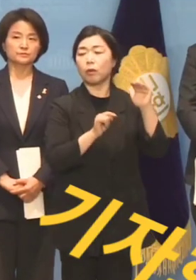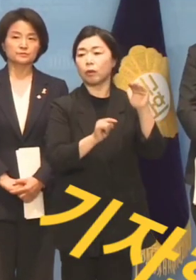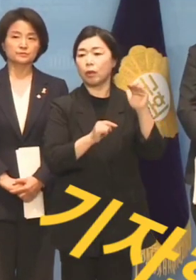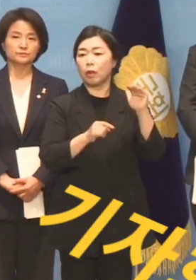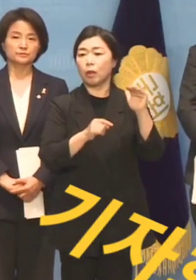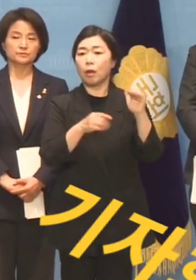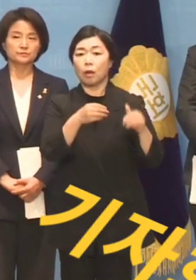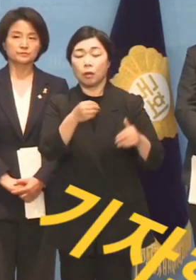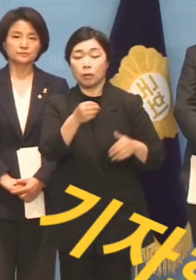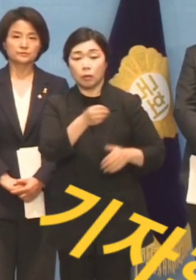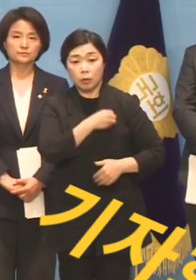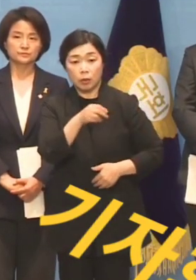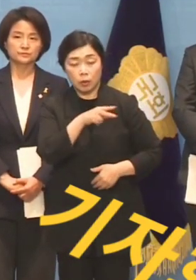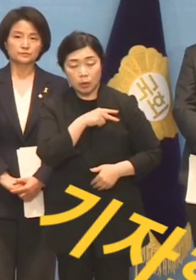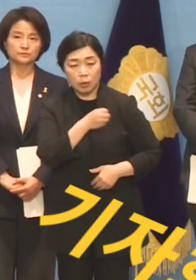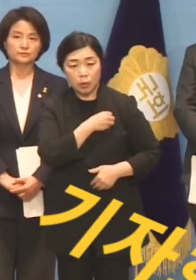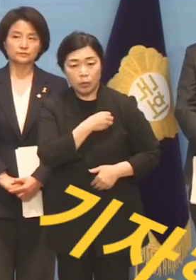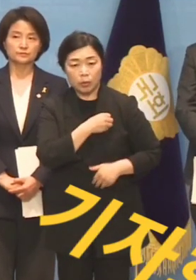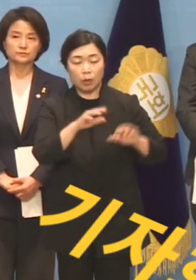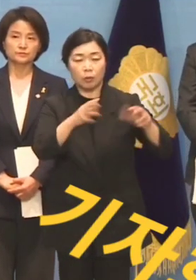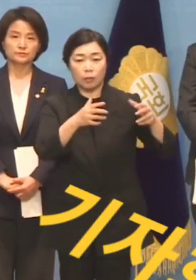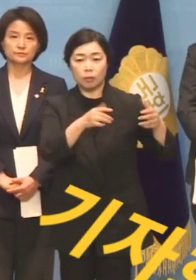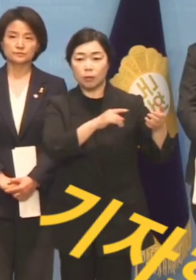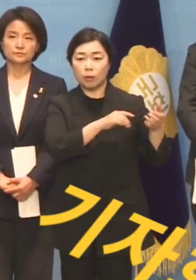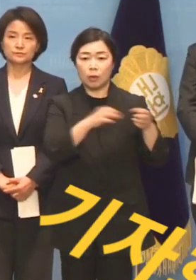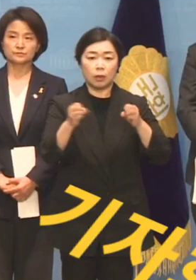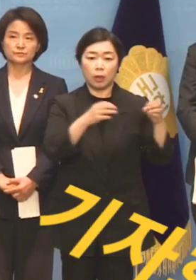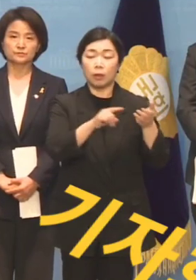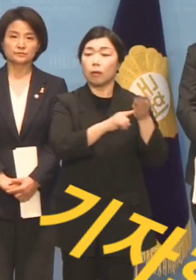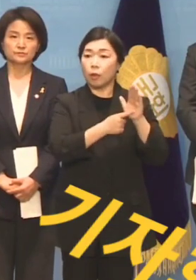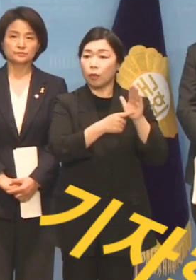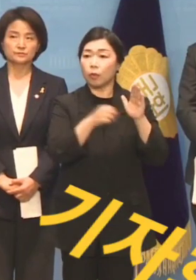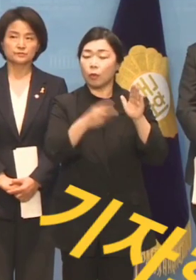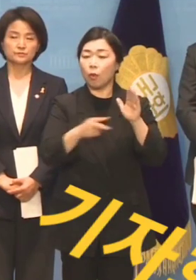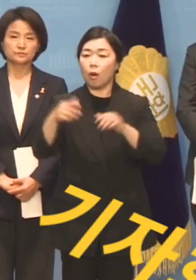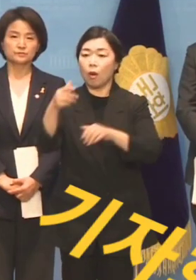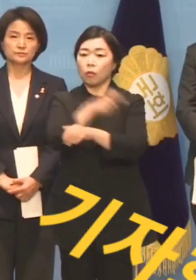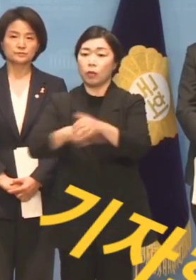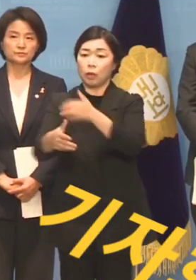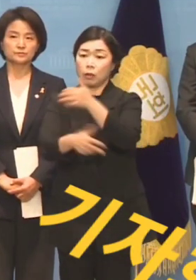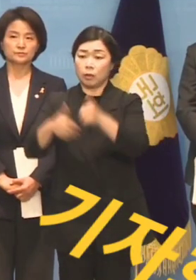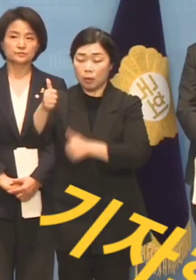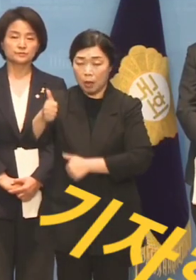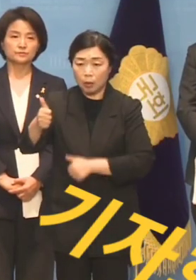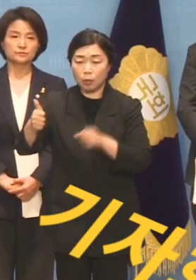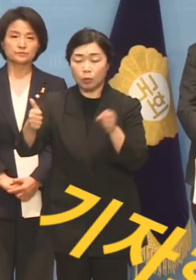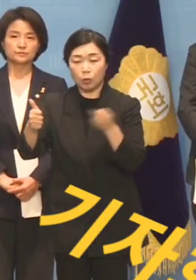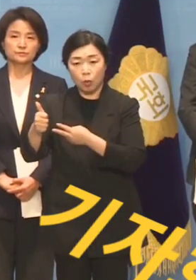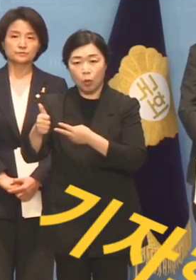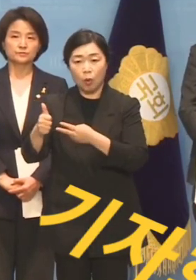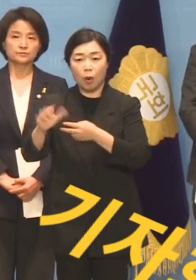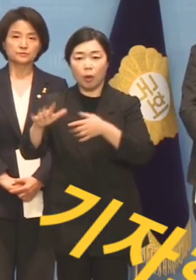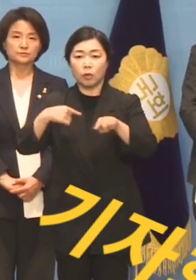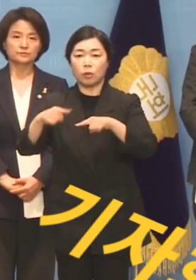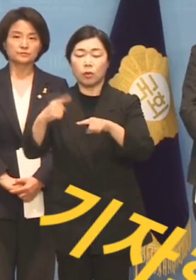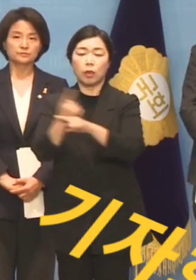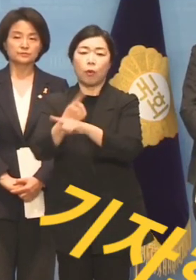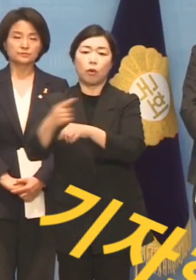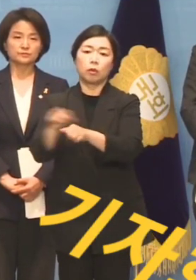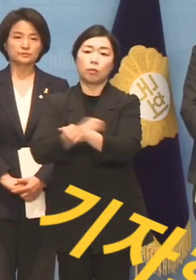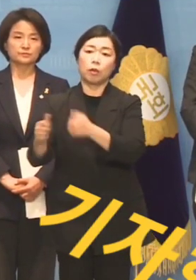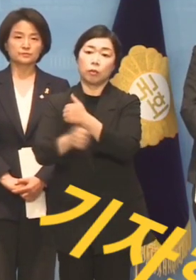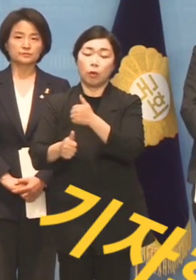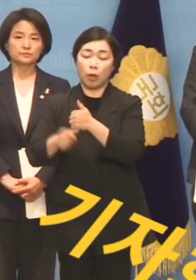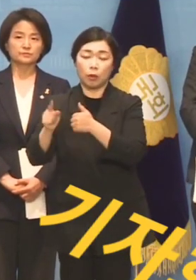의원들의 의견들 그리고 우리 의장님과 정개특위에서 지금 진행하고 있는